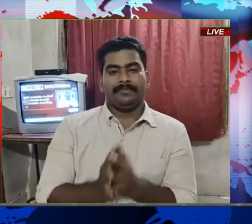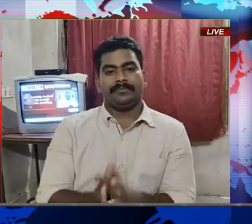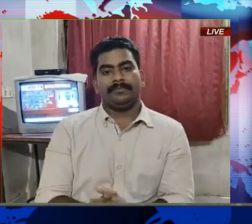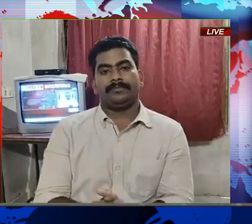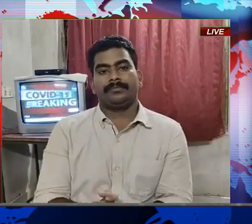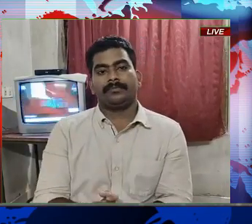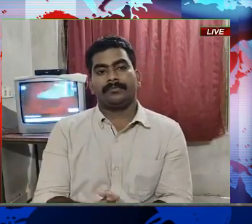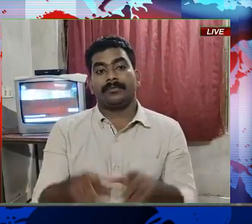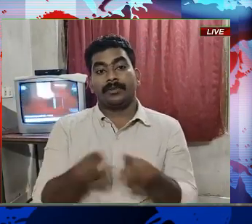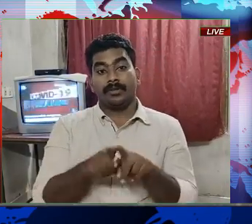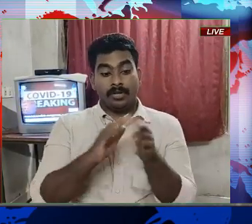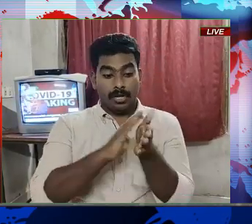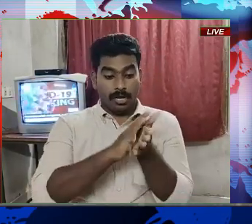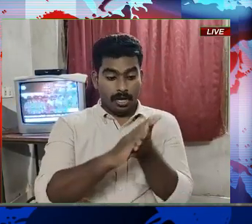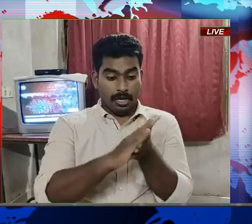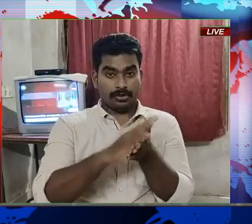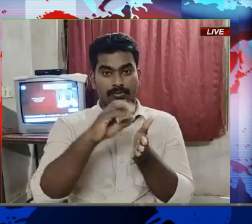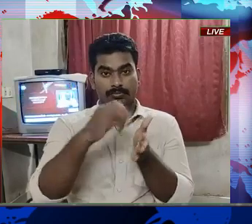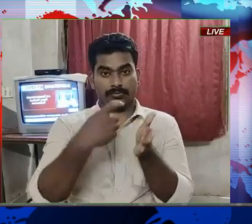അതിലും